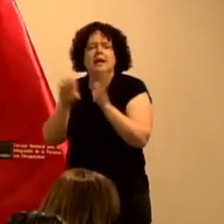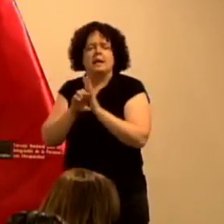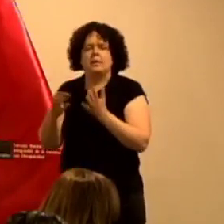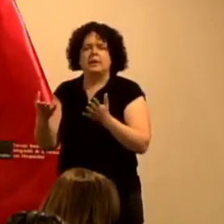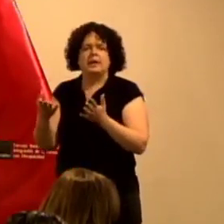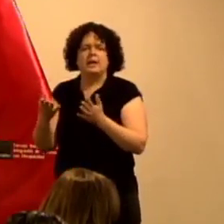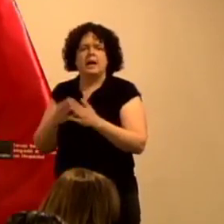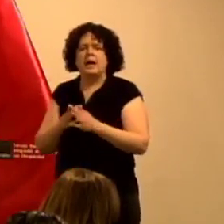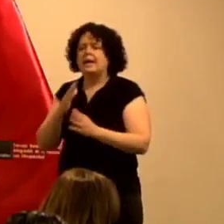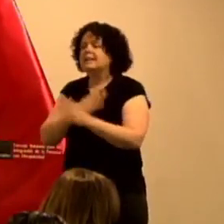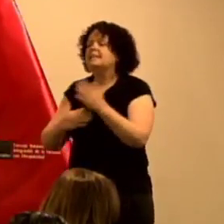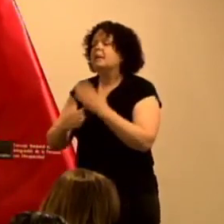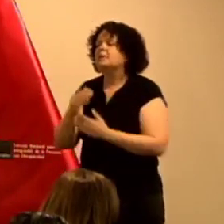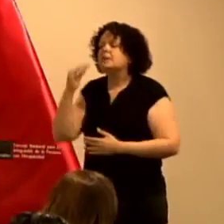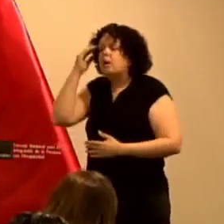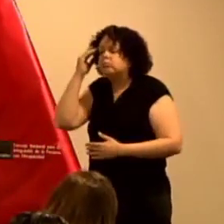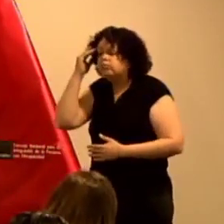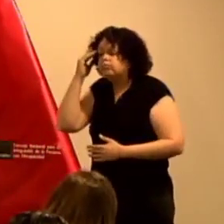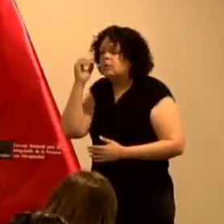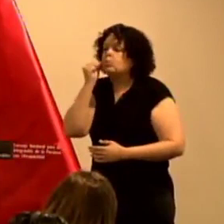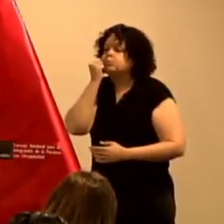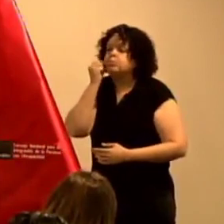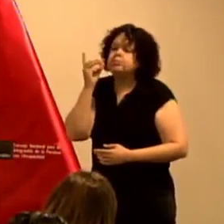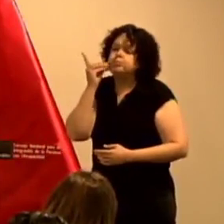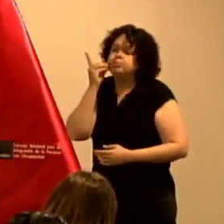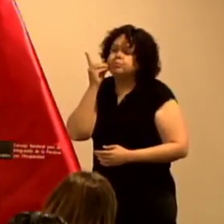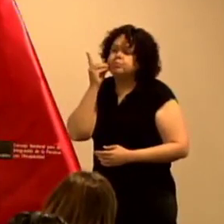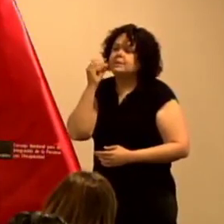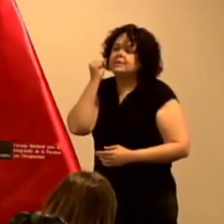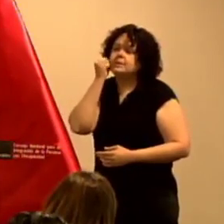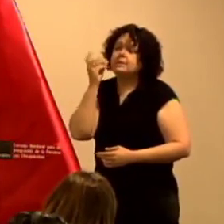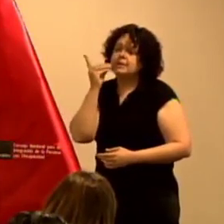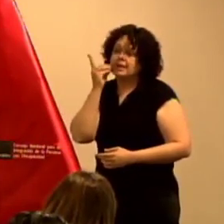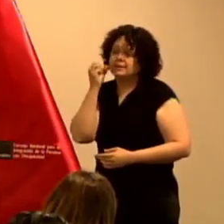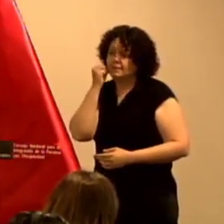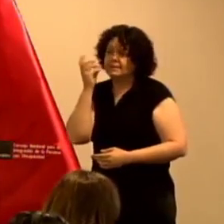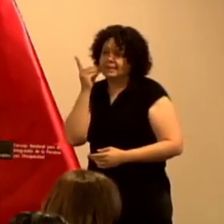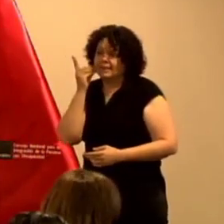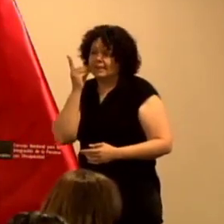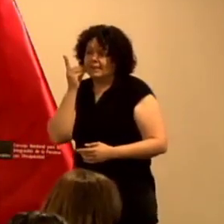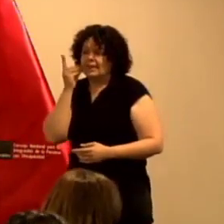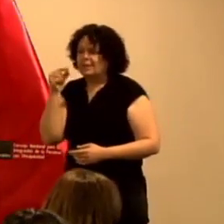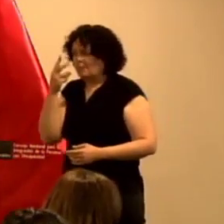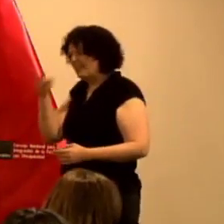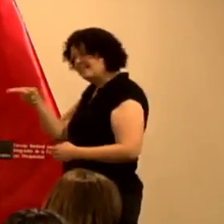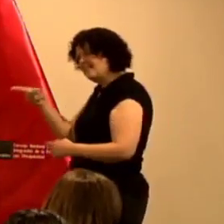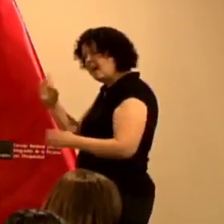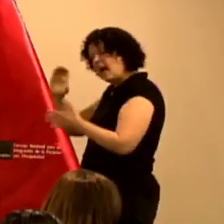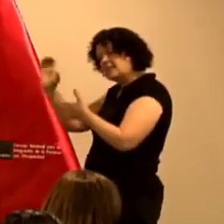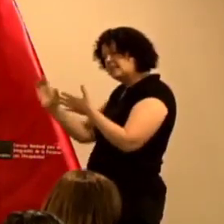niño autista o con síndrome de Down, que lo podemos reconocer inmediatamente. La discapacidad mental no, o sea, es